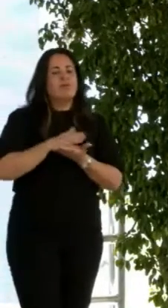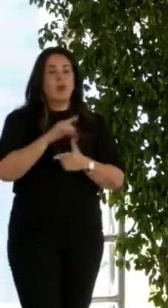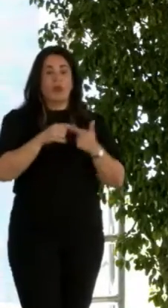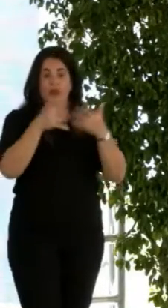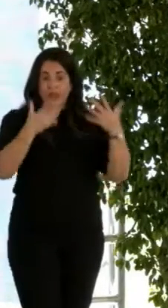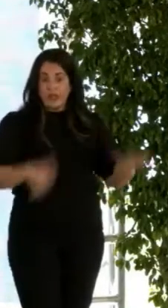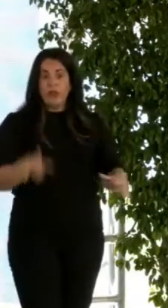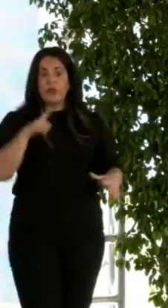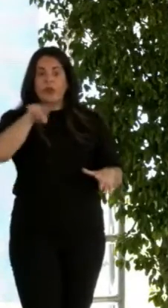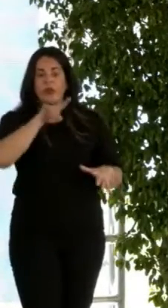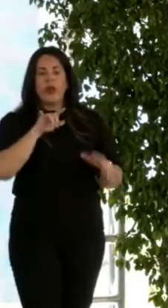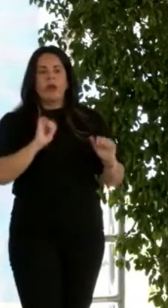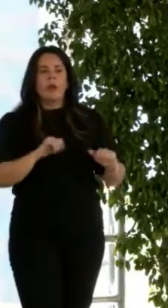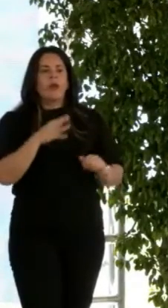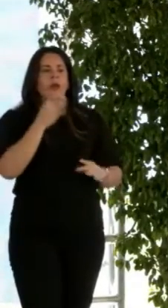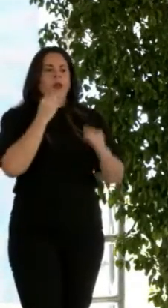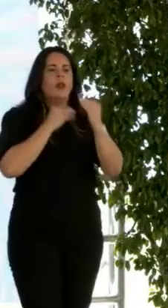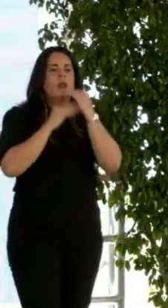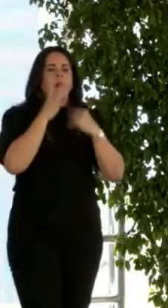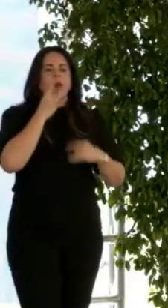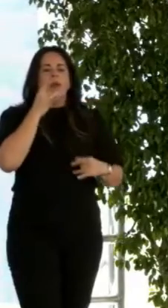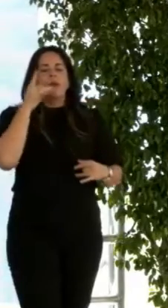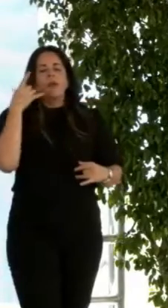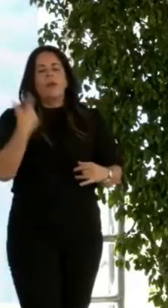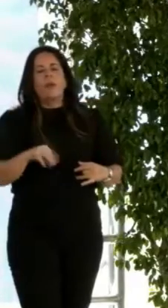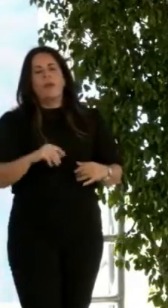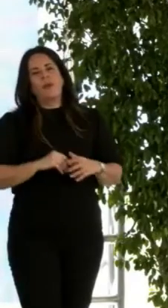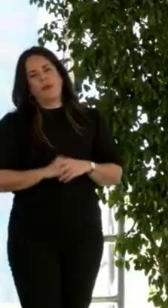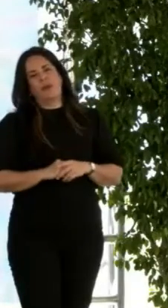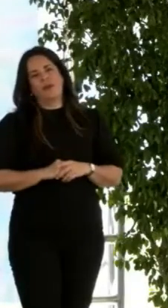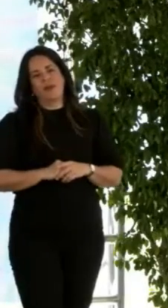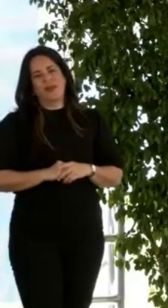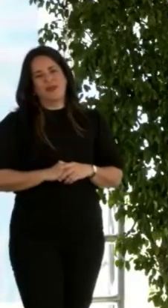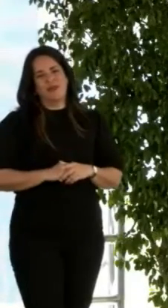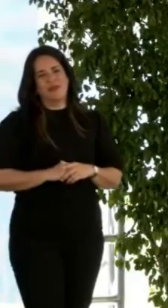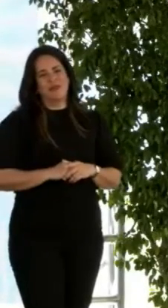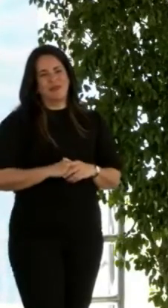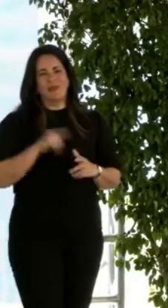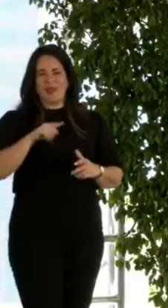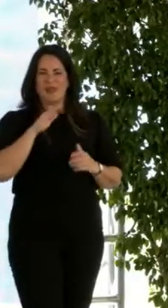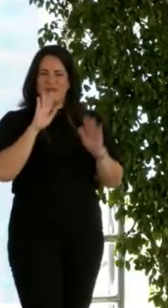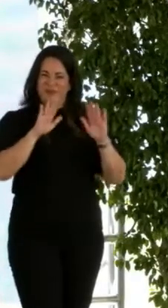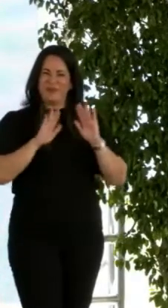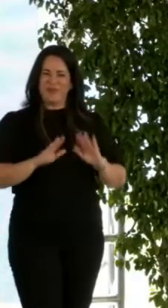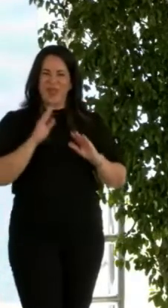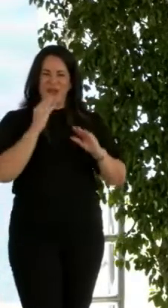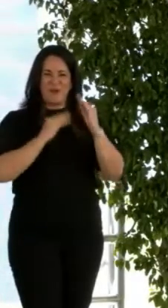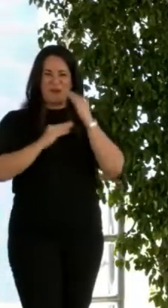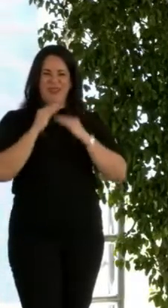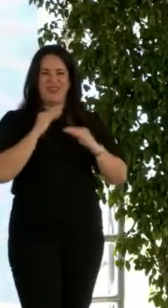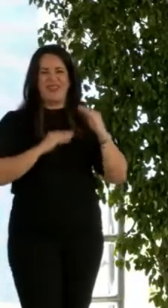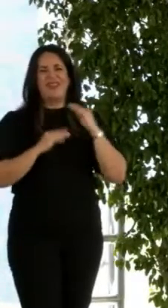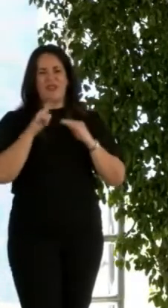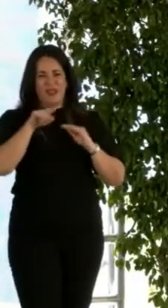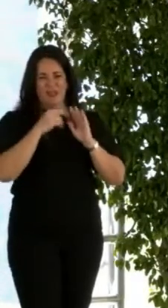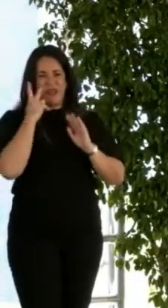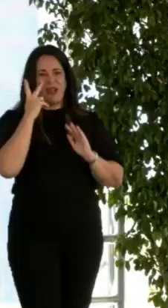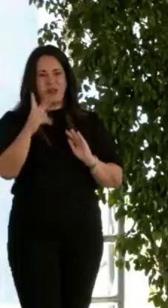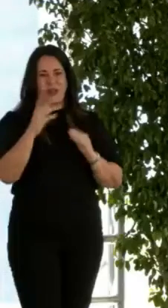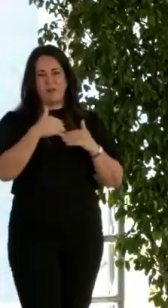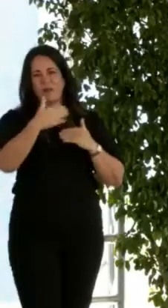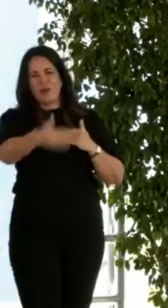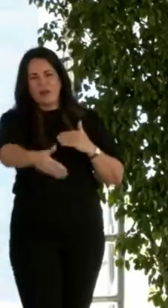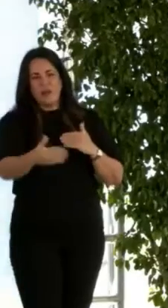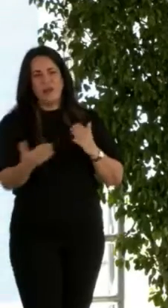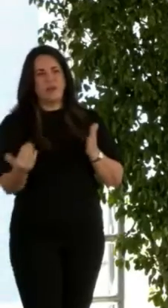aquí, ustedes van a estar deleitando de estas experiencias culinarias en que se estarán viendo la próxima vez